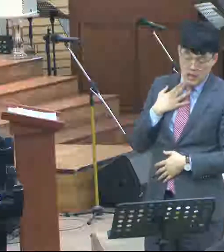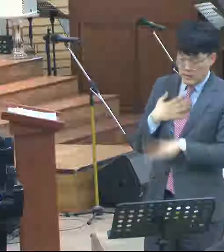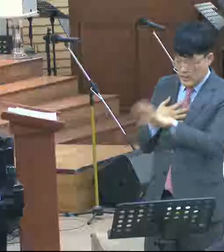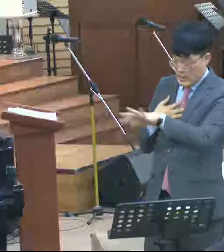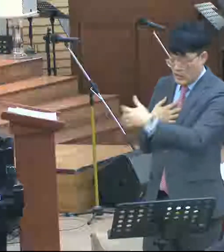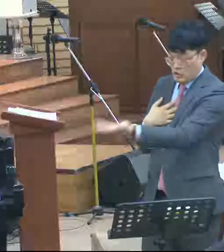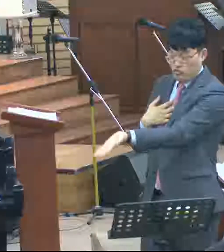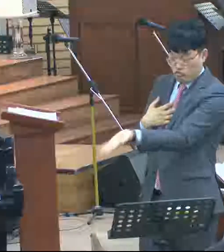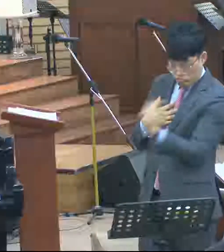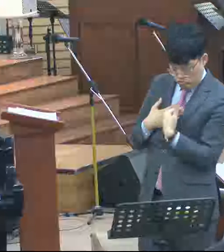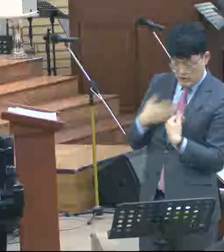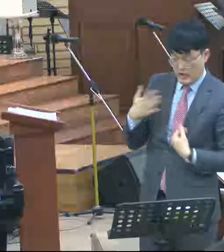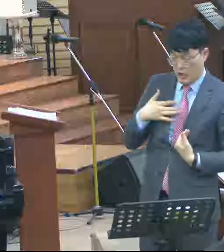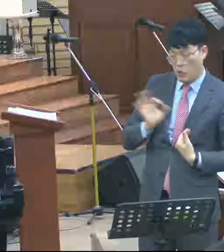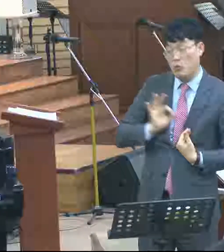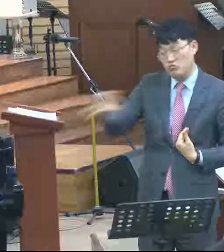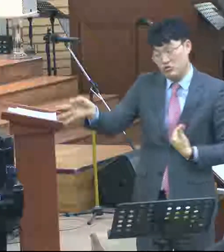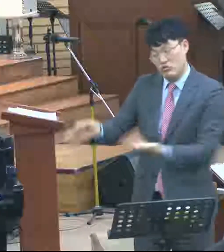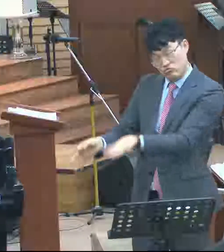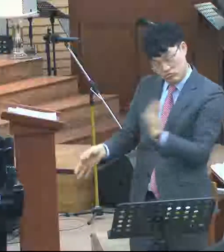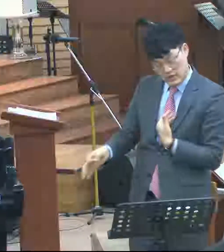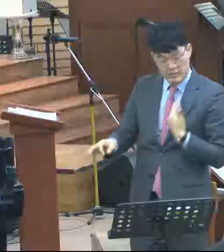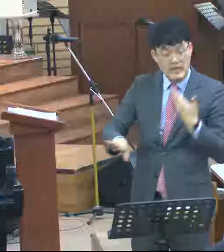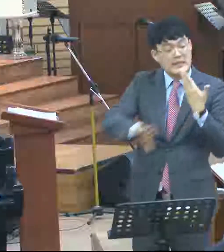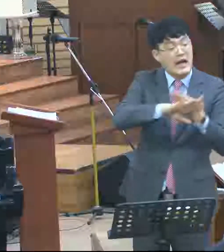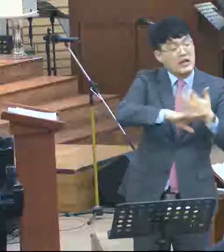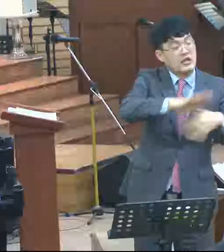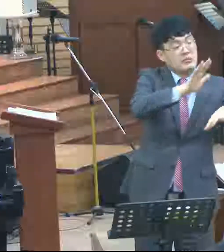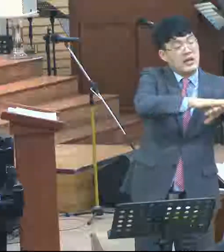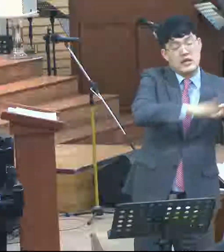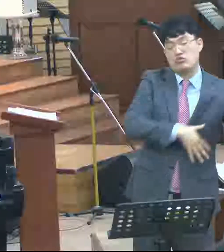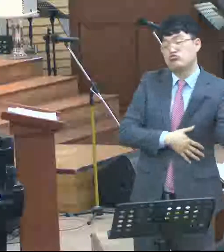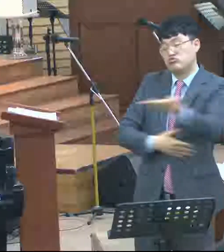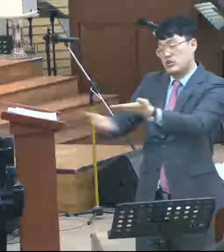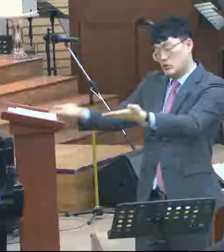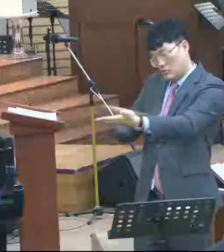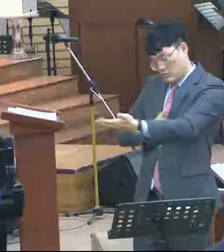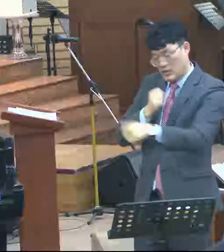둘 중 하나를 택하라는 아합 왕의 제안을 받았습니다.